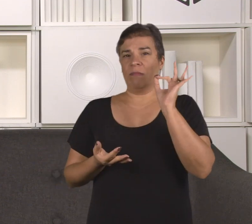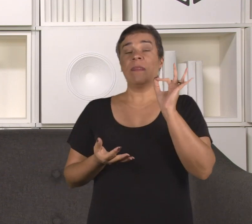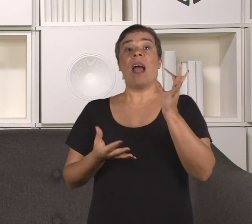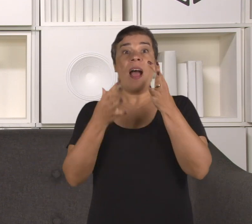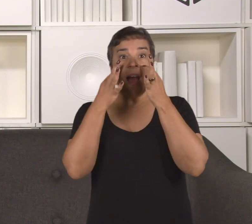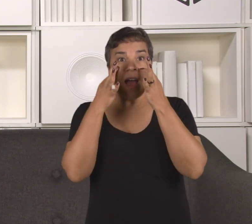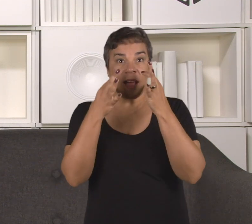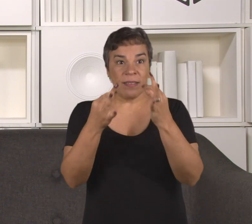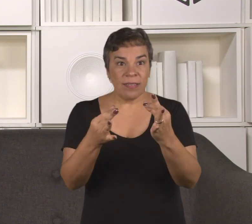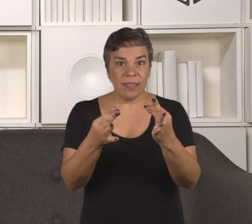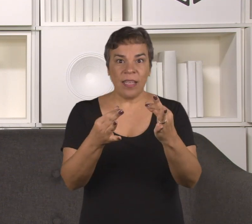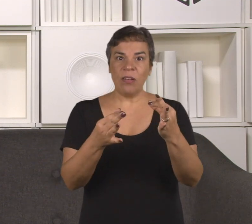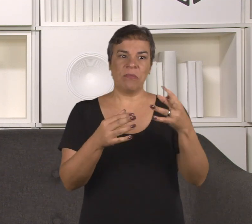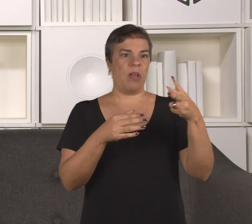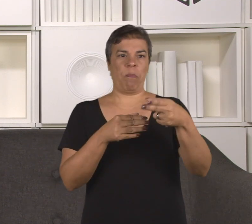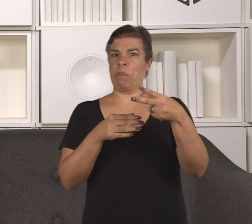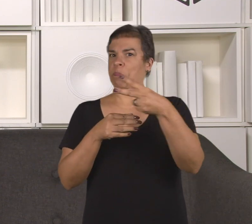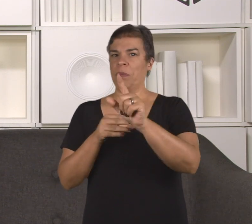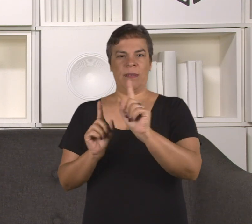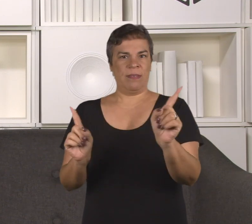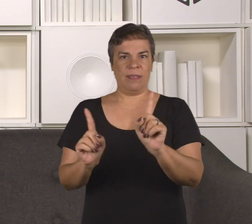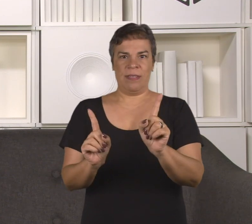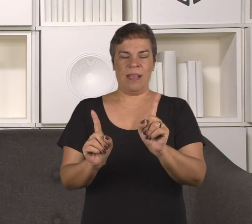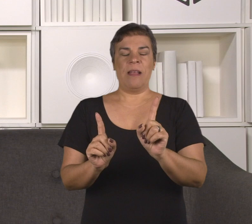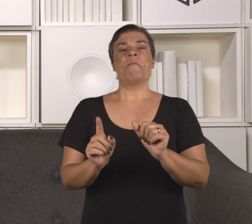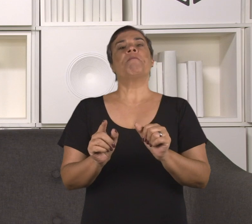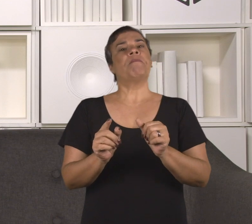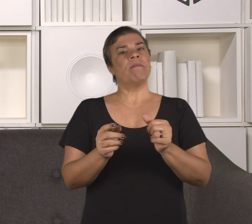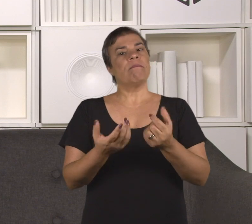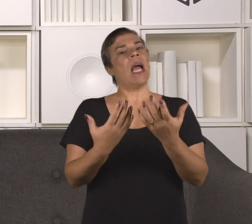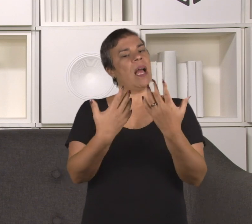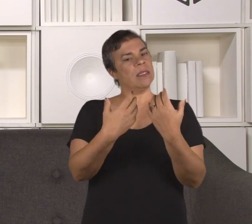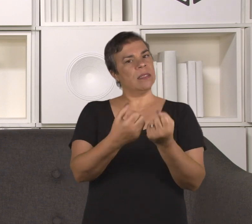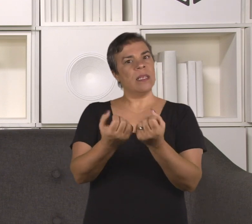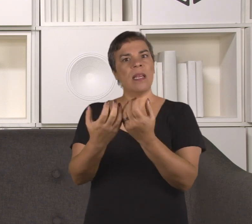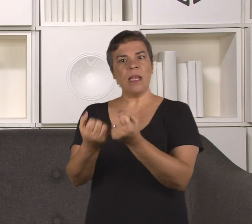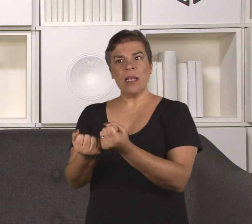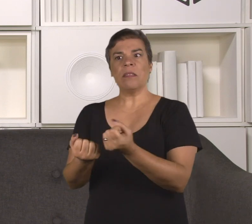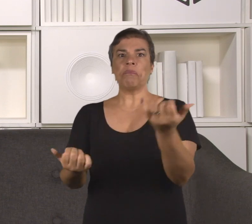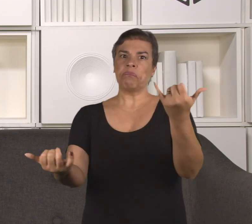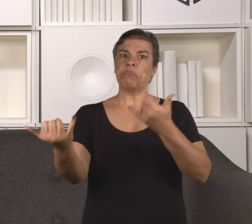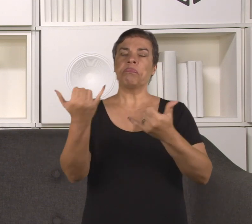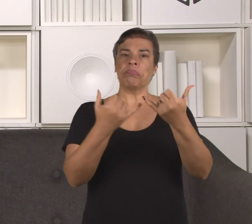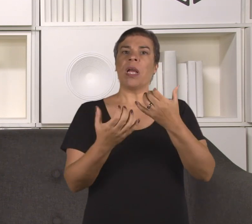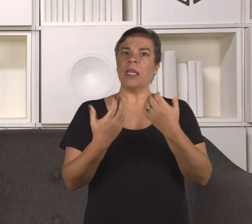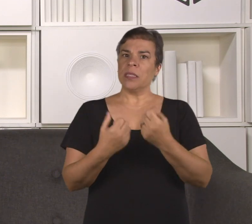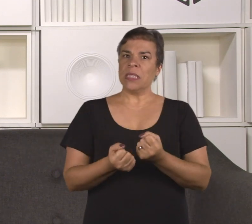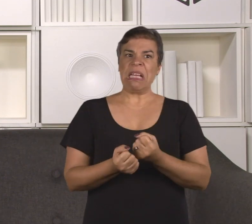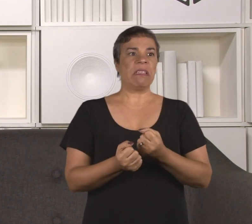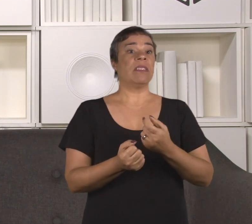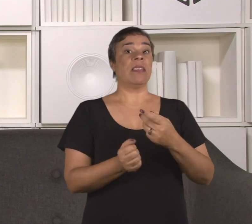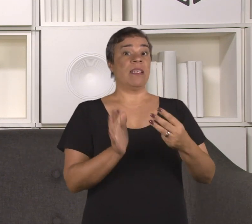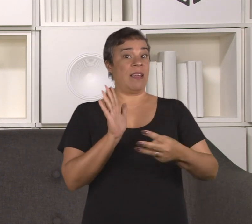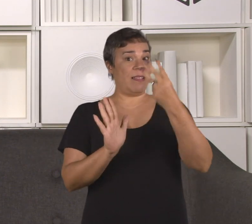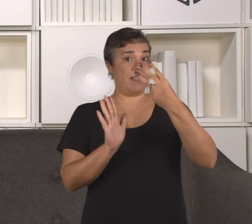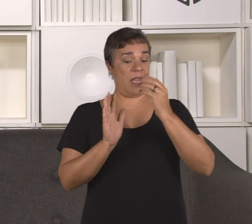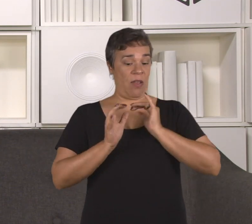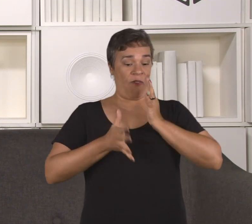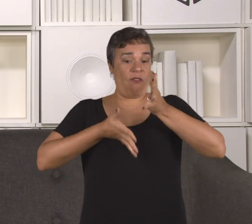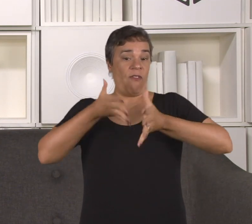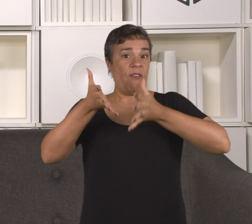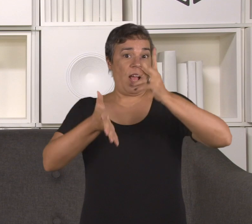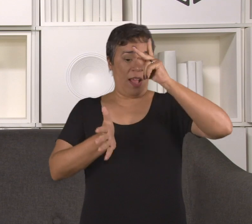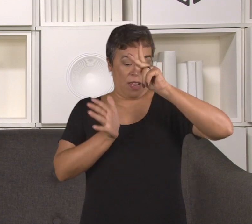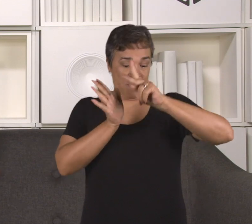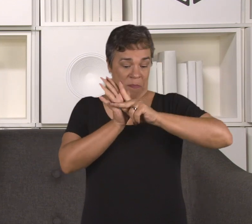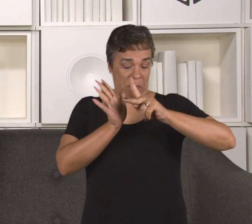interromper, acolha sem julgar, partilhe sem aconselhar. Deixe que o Espírito Santo faz o que